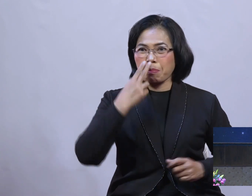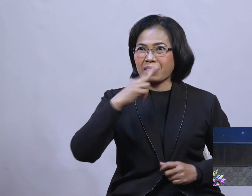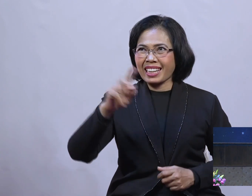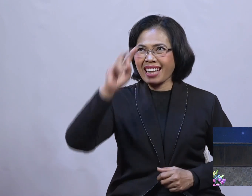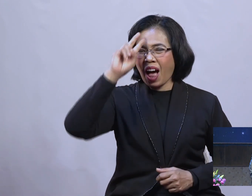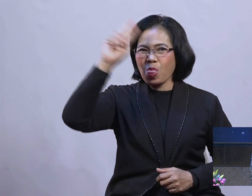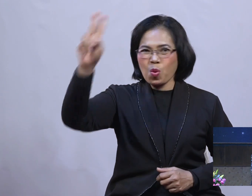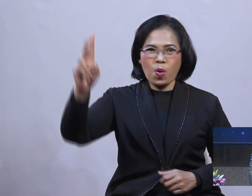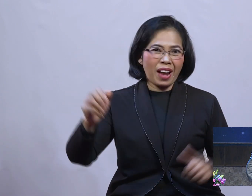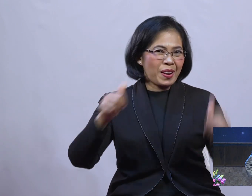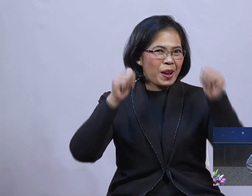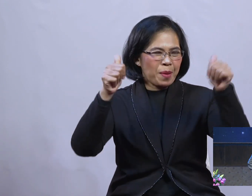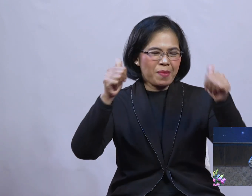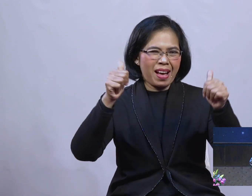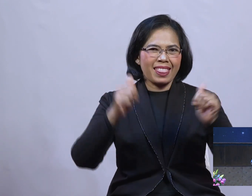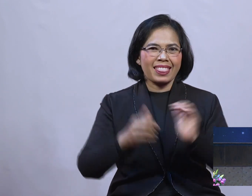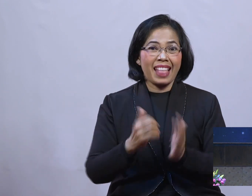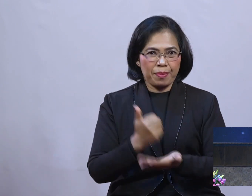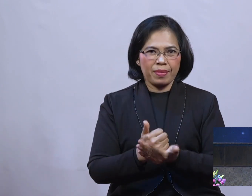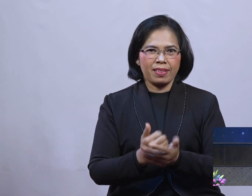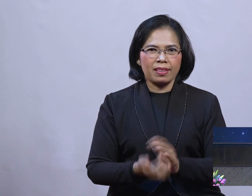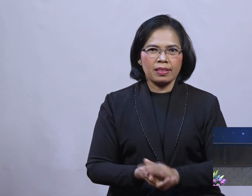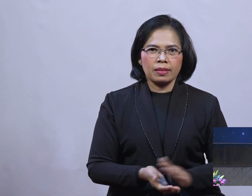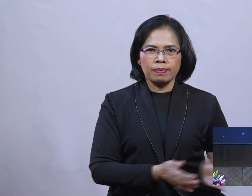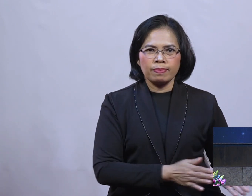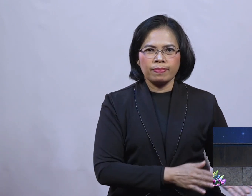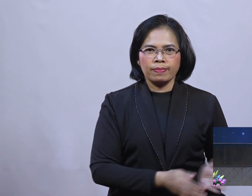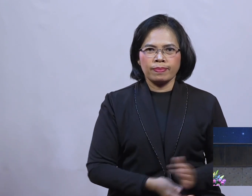Yes pick